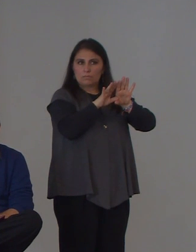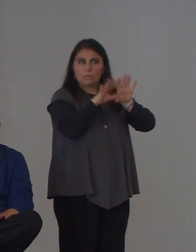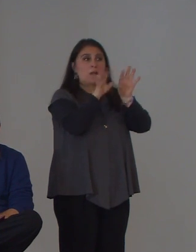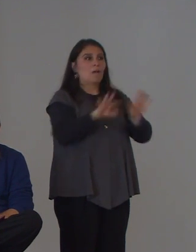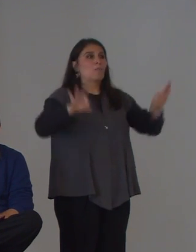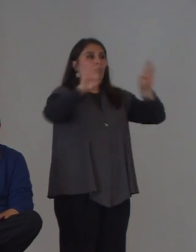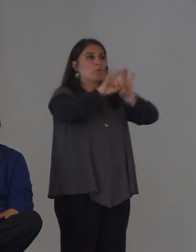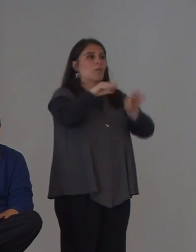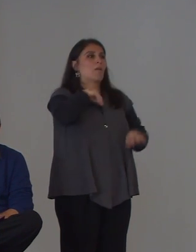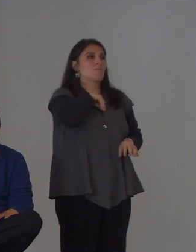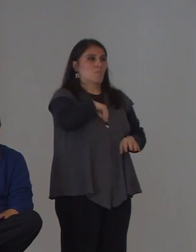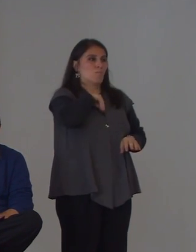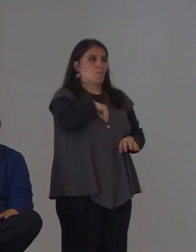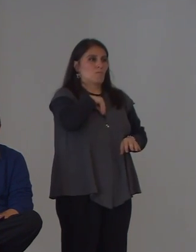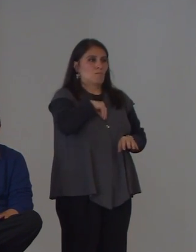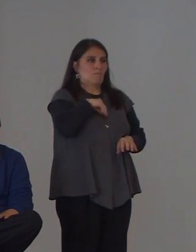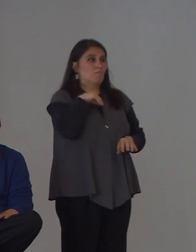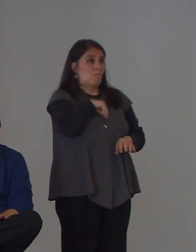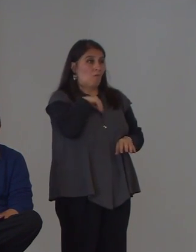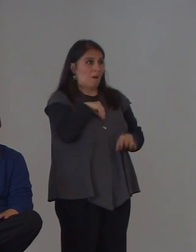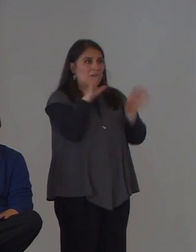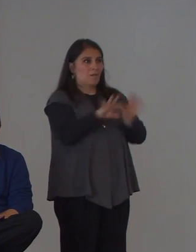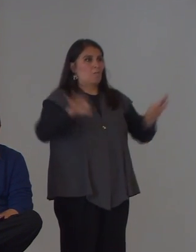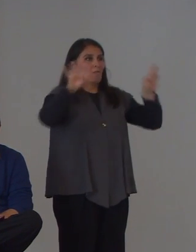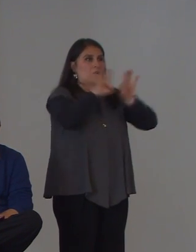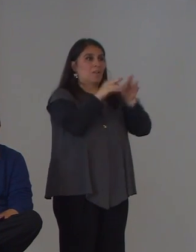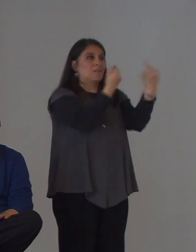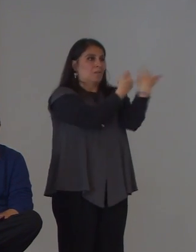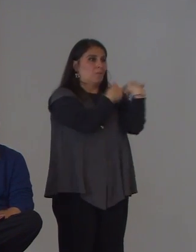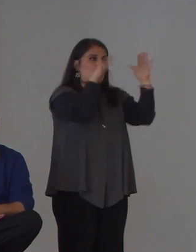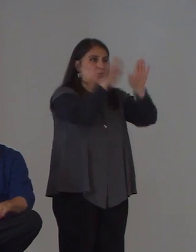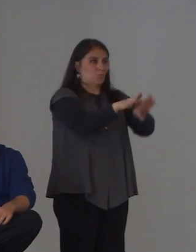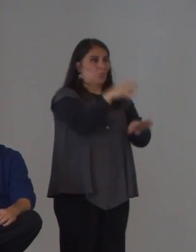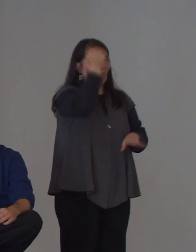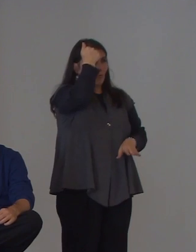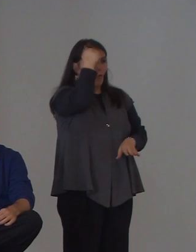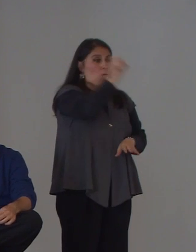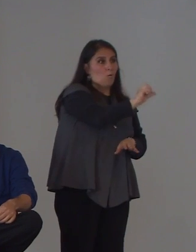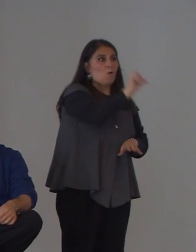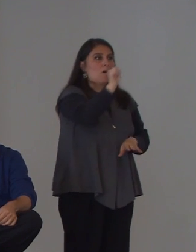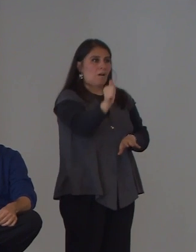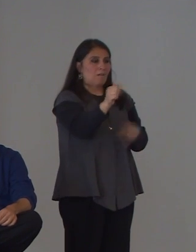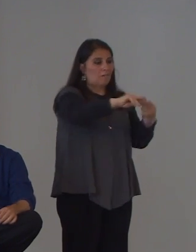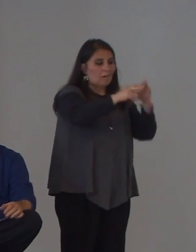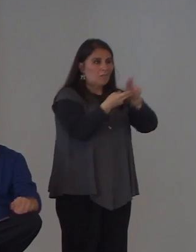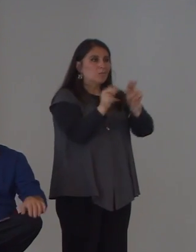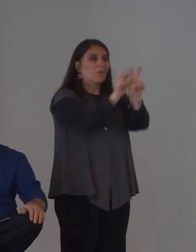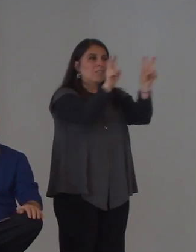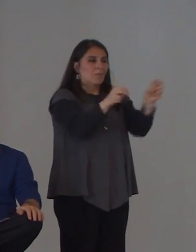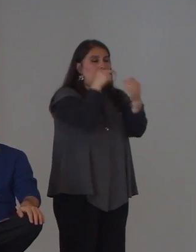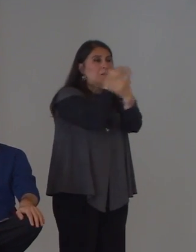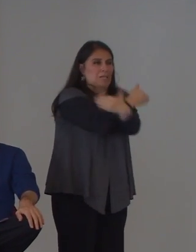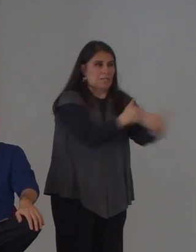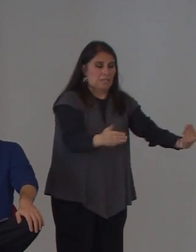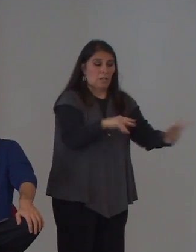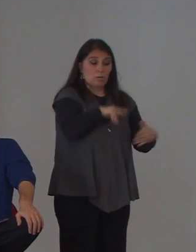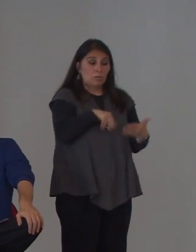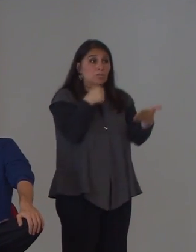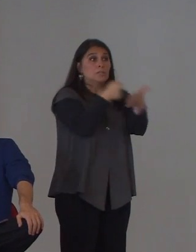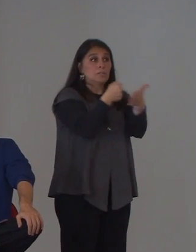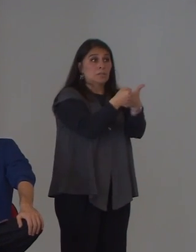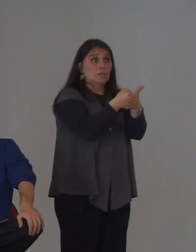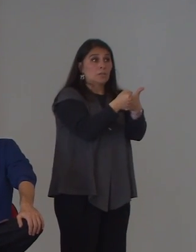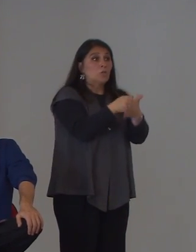de los maestros y las maestras en este asunto de la niñez. Estamos insistiendo mucho en el tema que somos